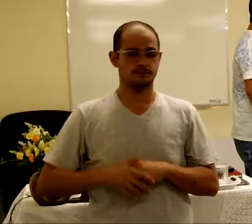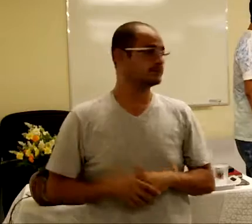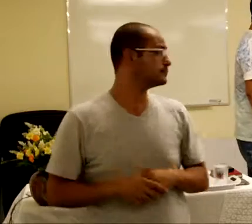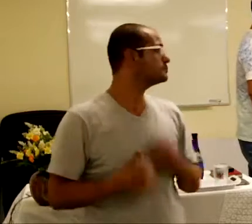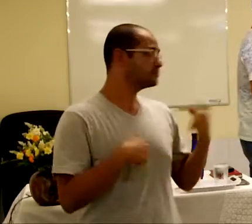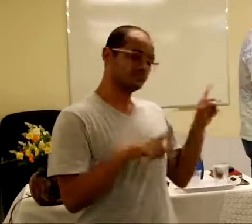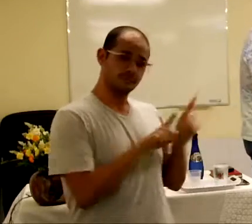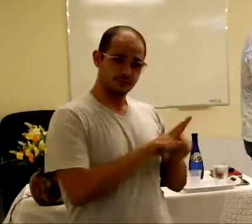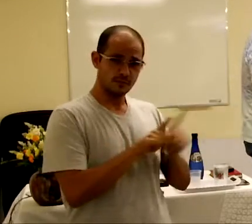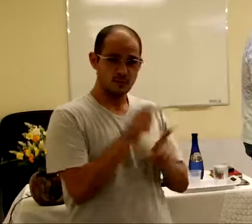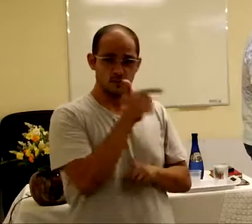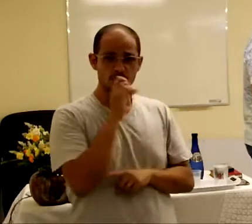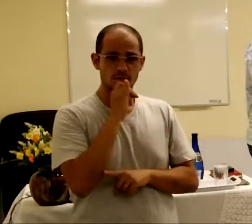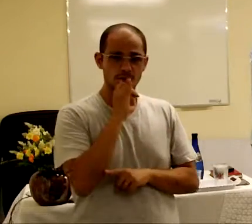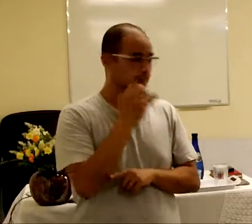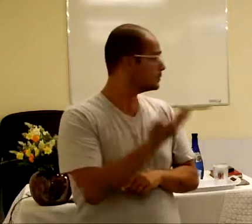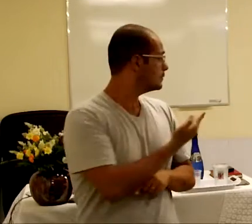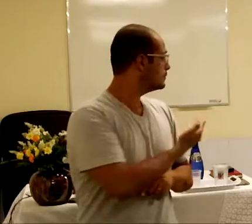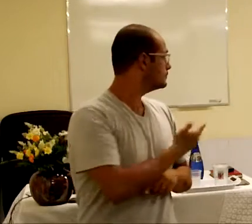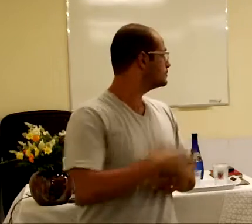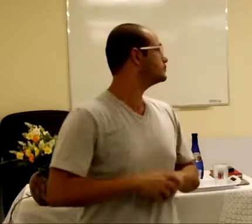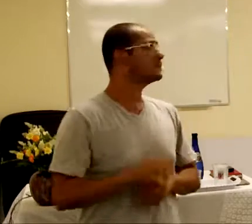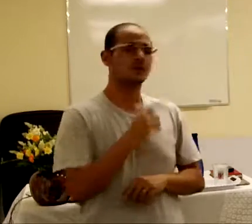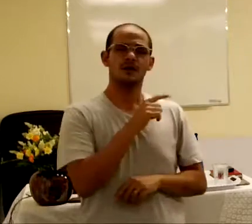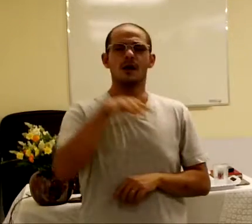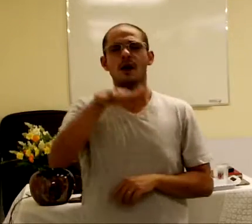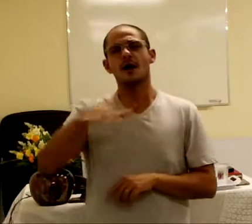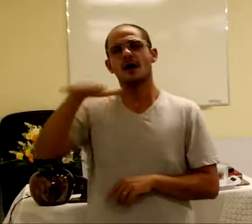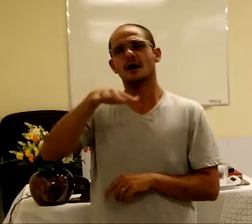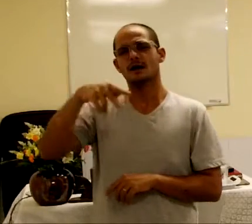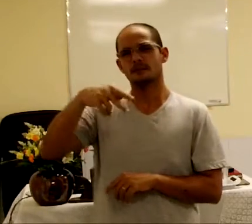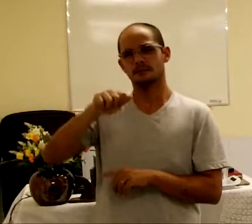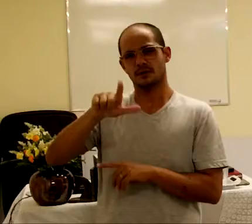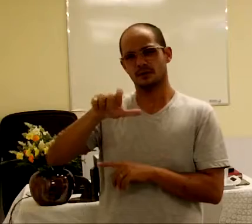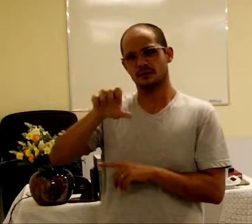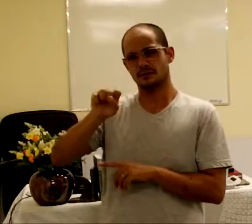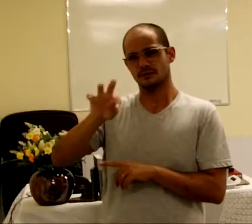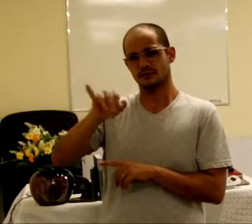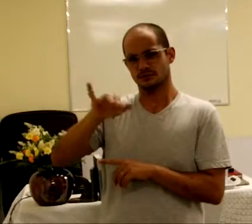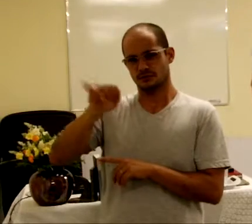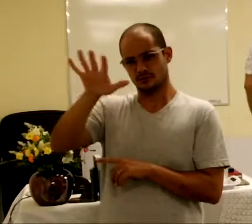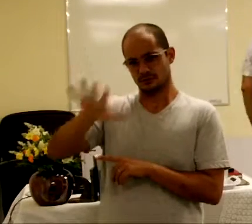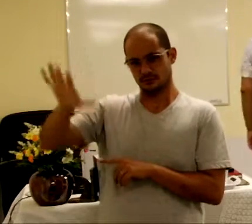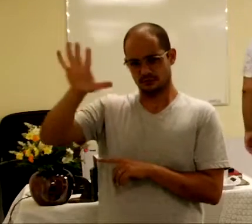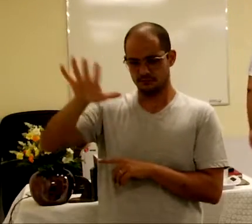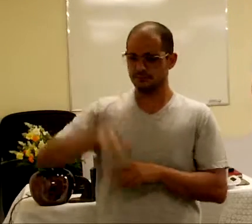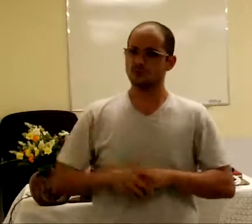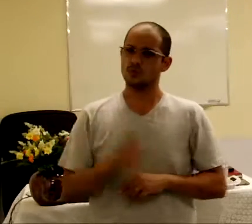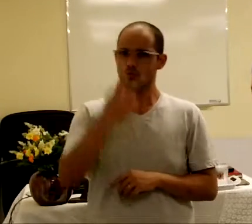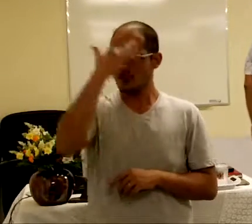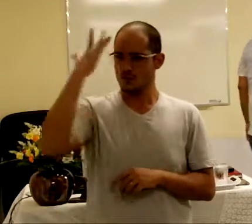Aqui também um outro exemplo, aí já é um socorro na região da Palestina, né? Aquela região sofrida. E aqui um